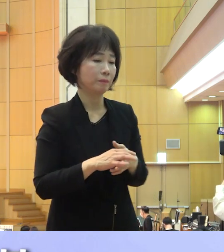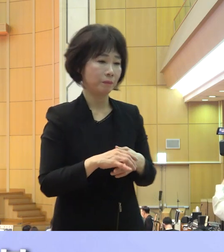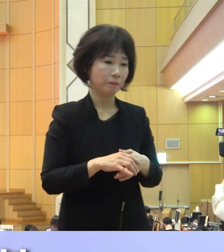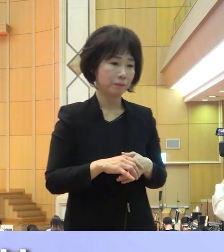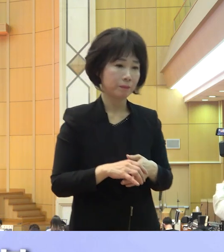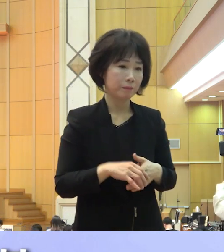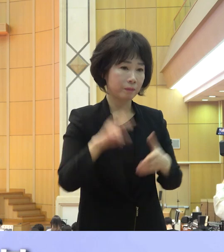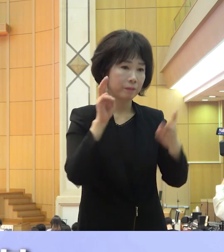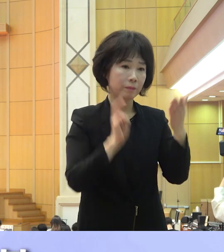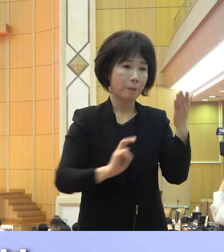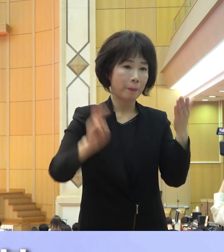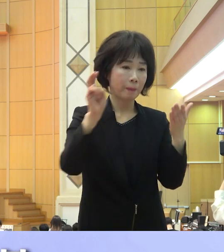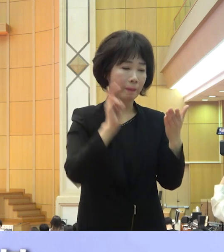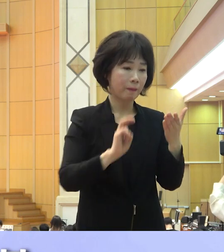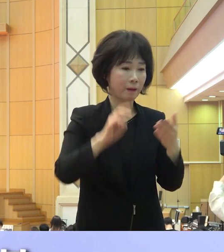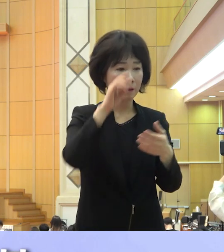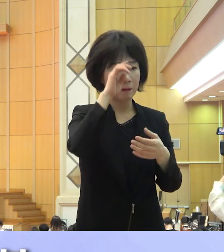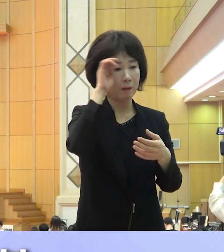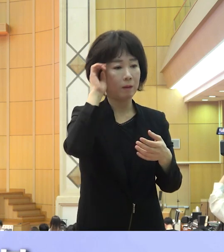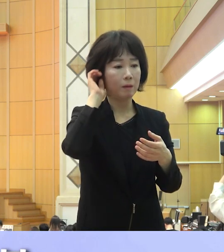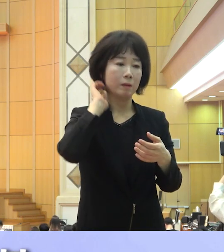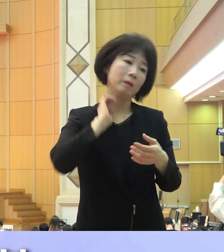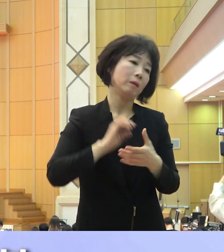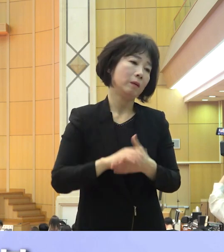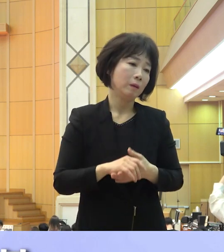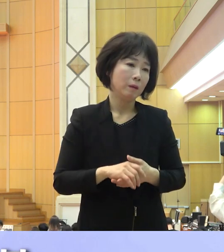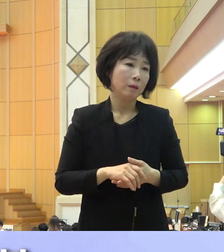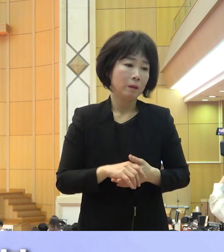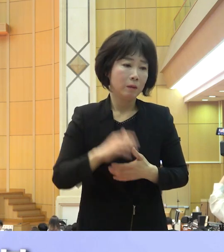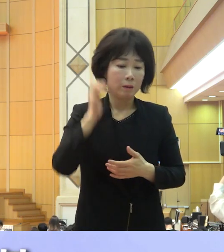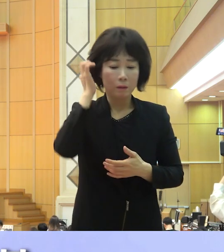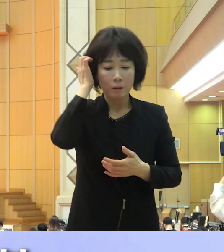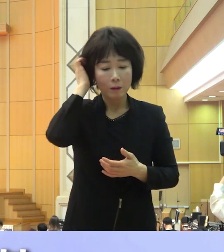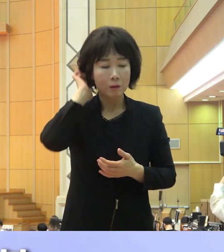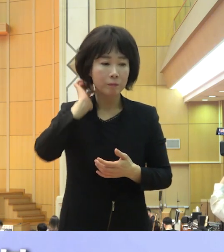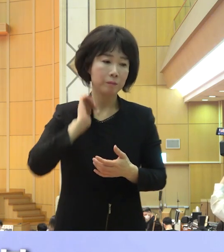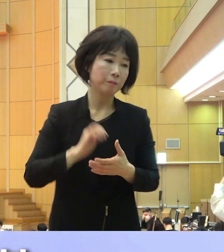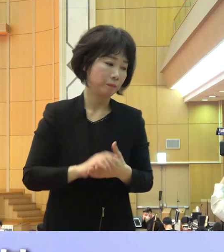찬양 143장 찬양 드리겠습니다.